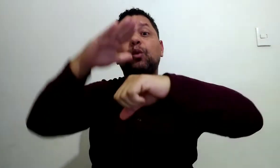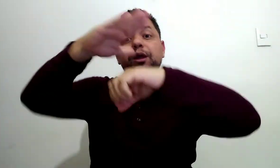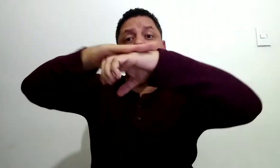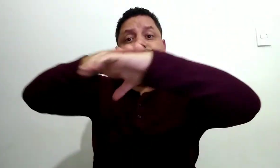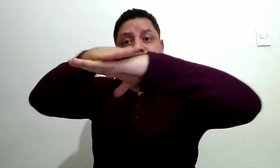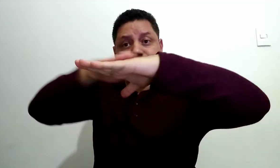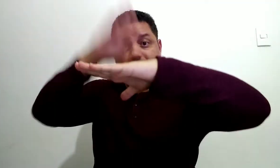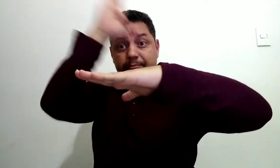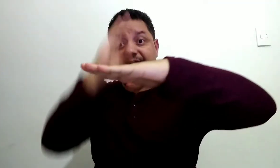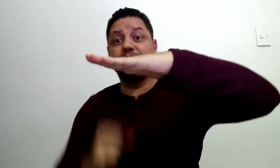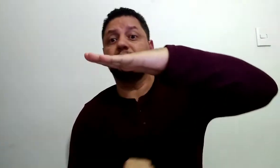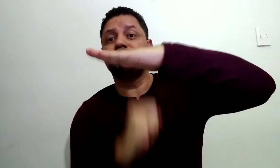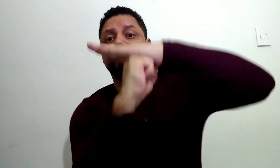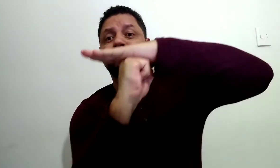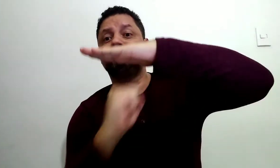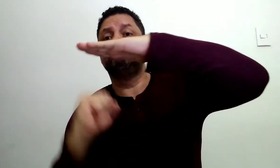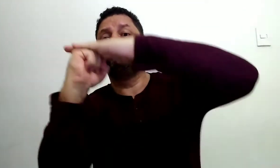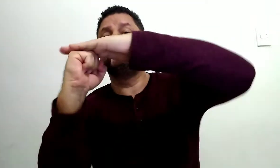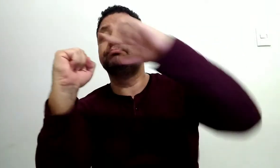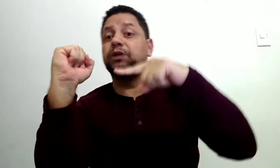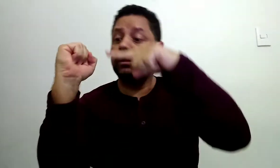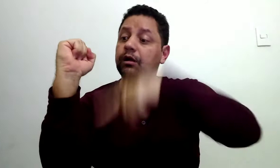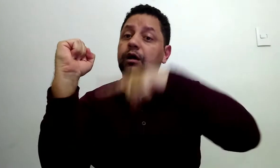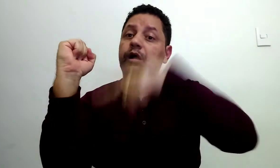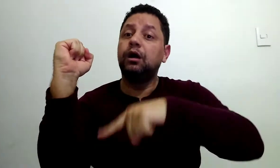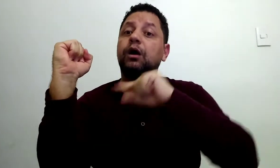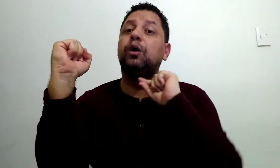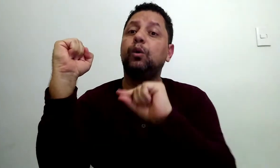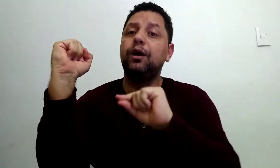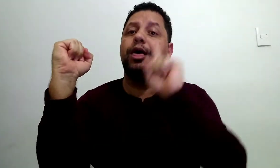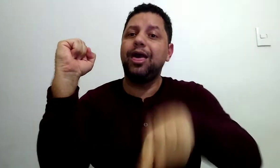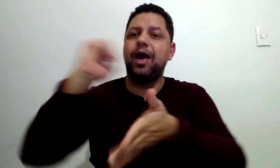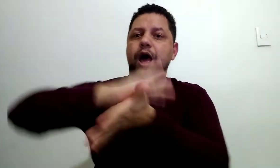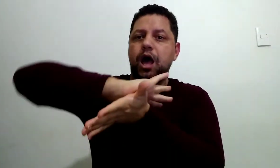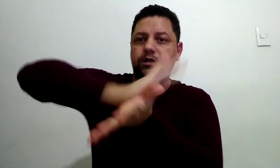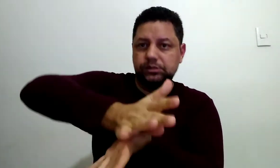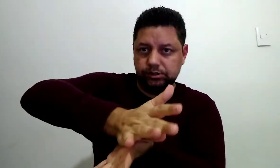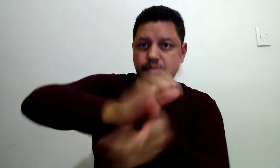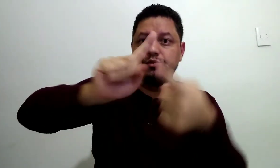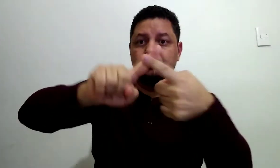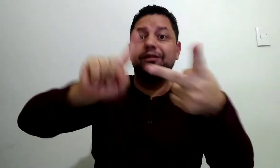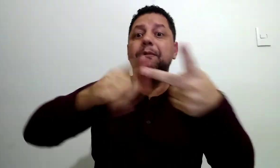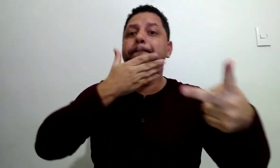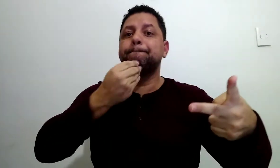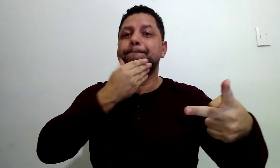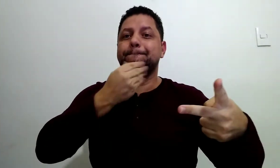Um país como o Brasil, nascido e estruturado com base no racismo e no